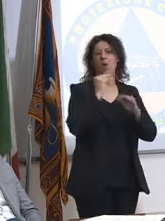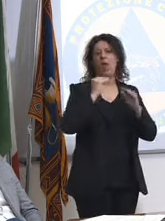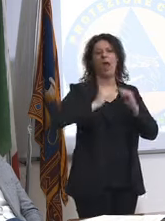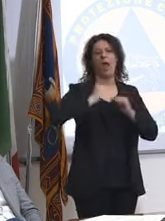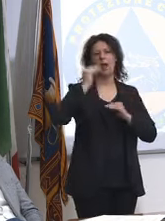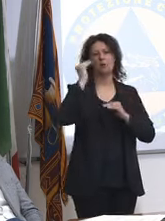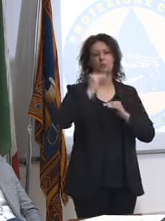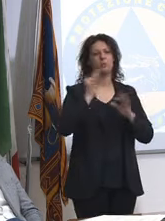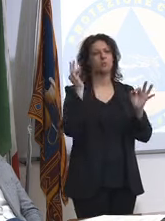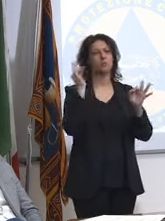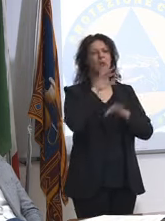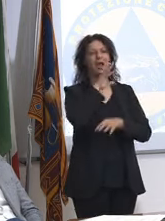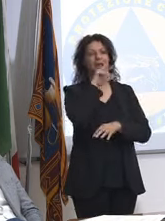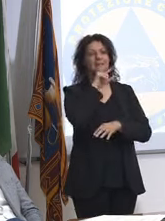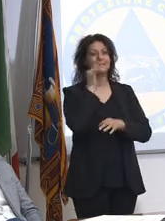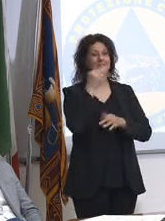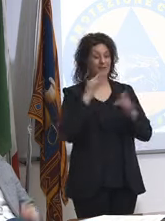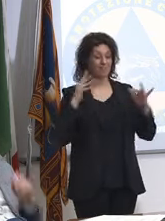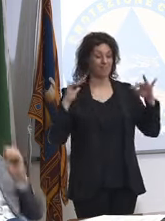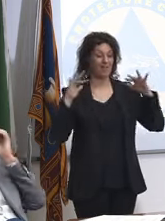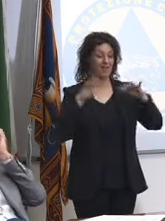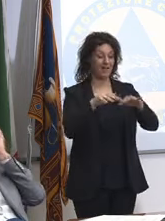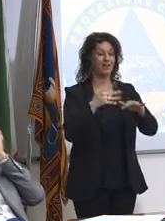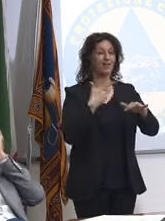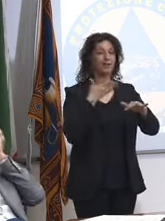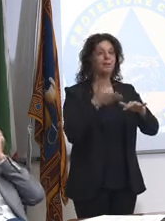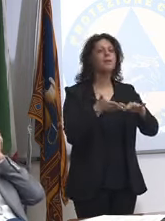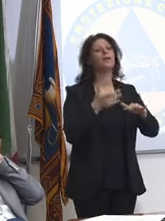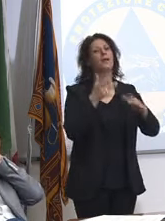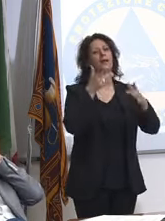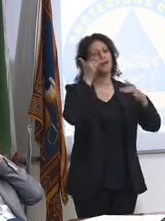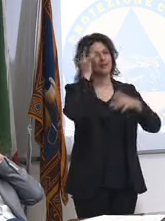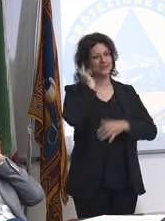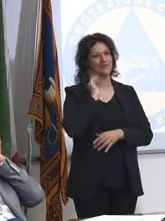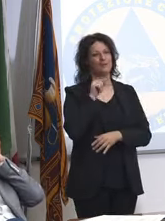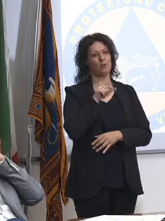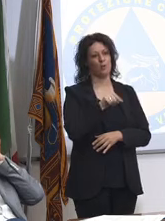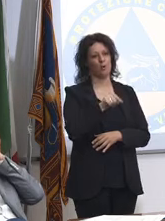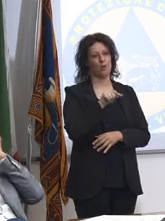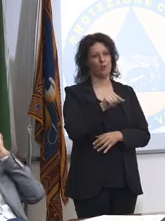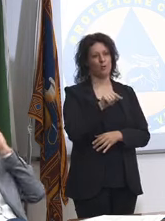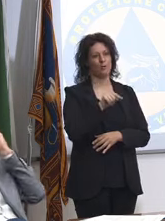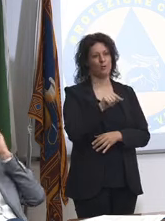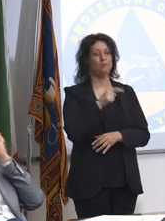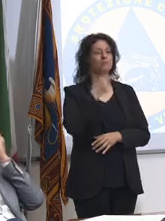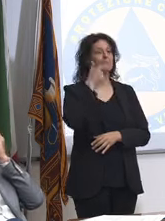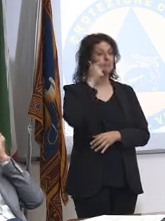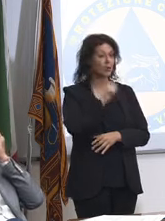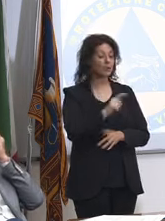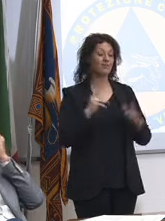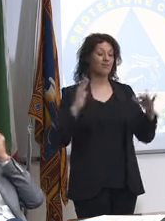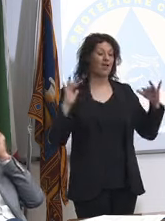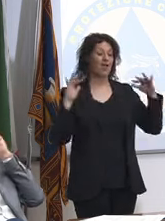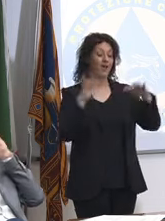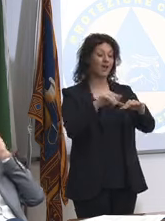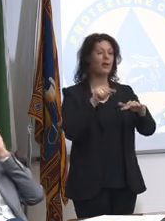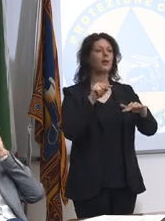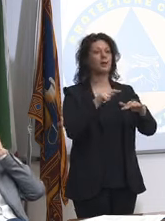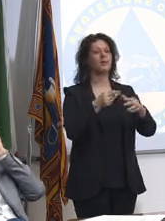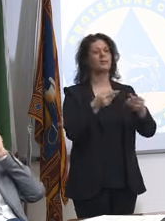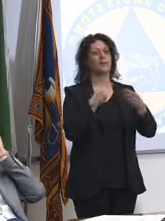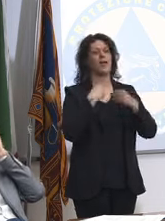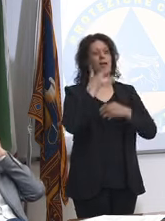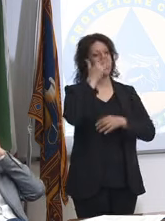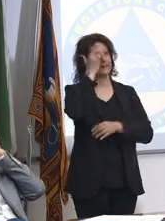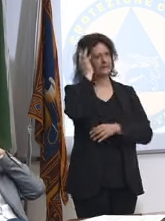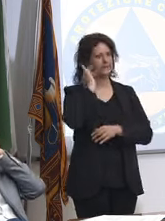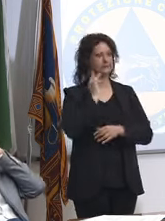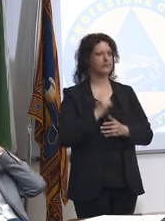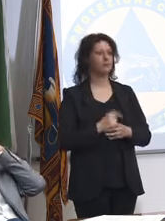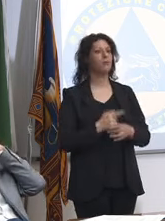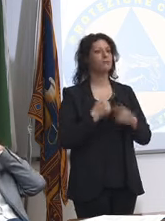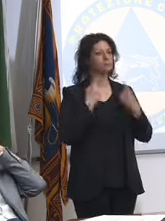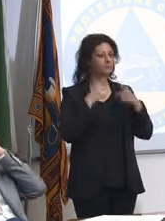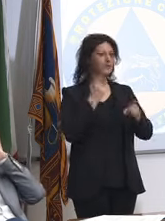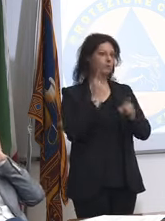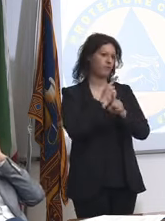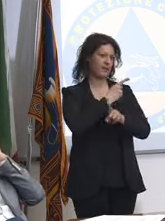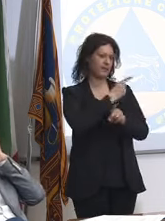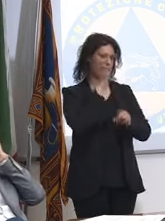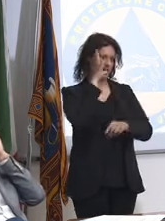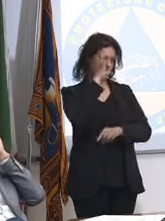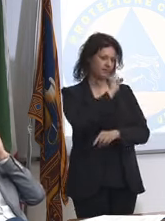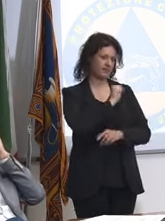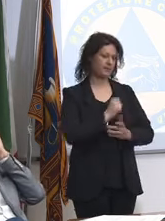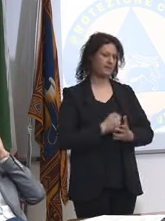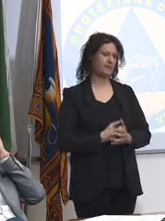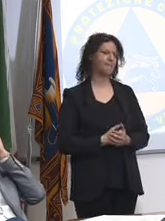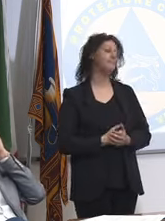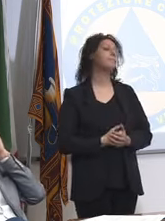una condizione di rischio. Questo è il messaggio che deve passare. Pertanto, se vogliamo responsabilizzare qualsiasi, diciamo, fascia di